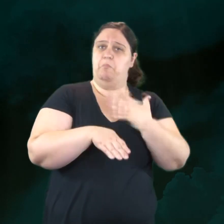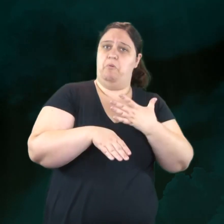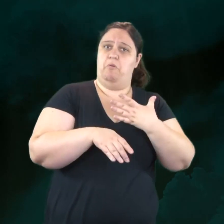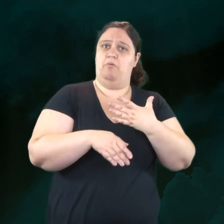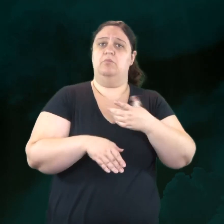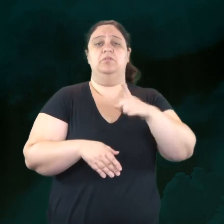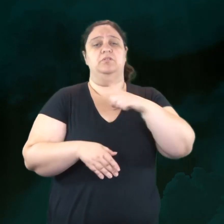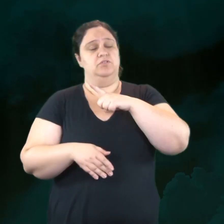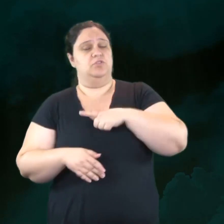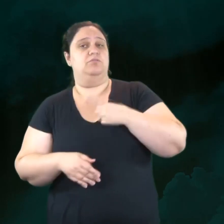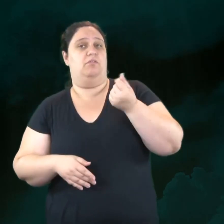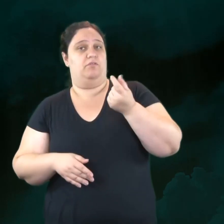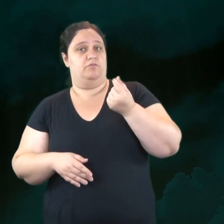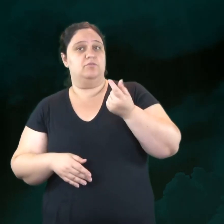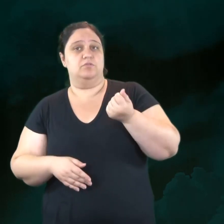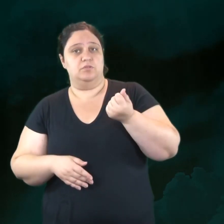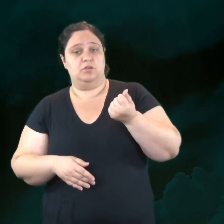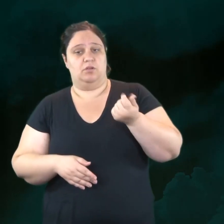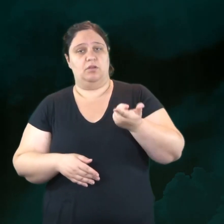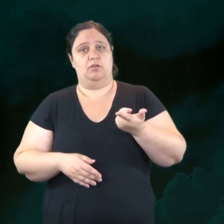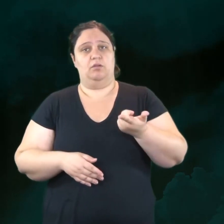recursos humanos,